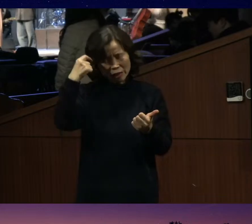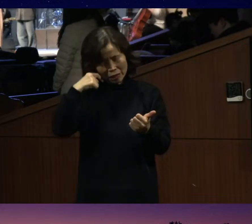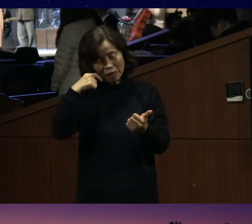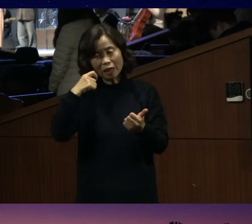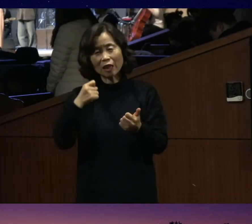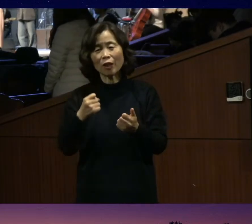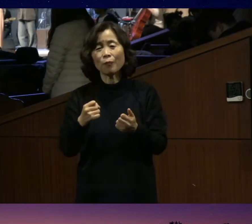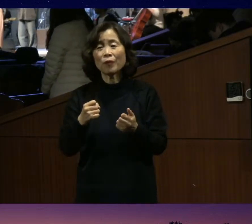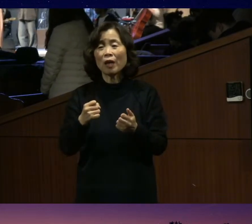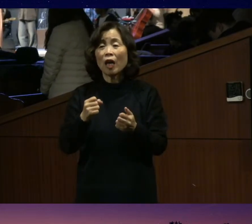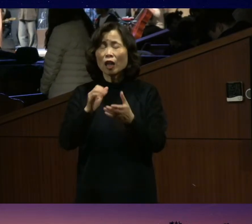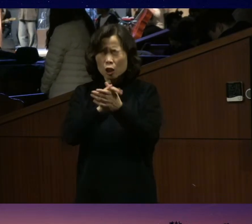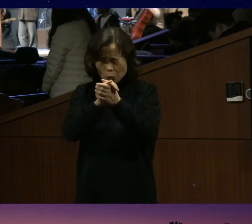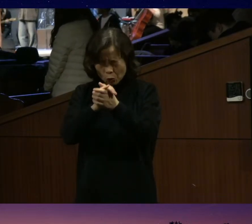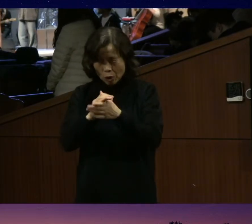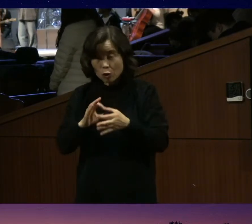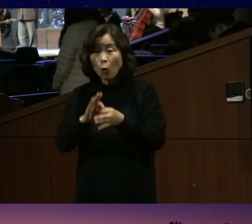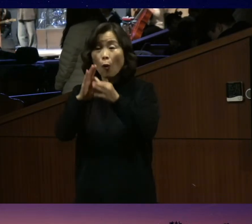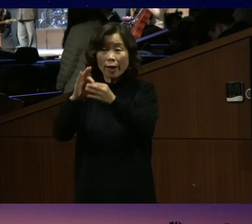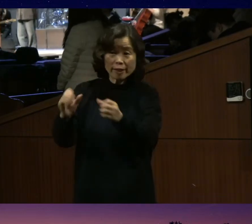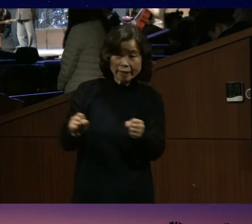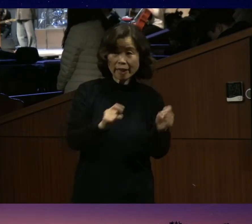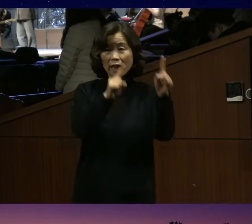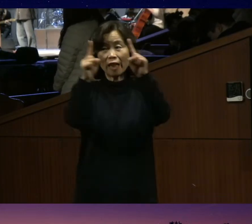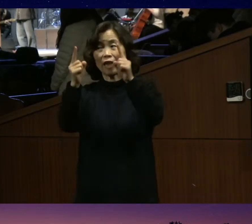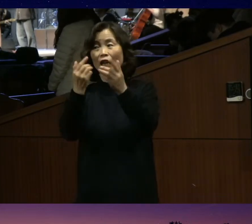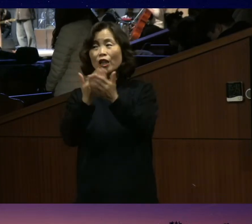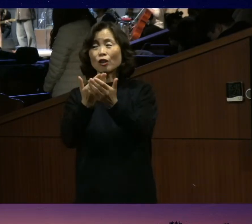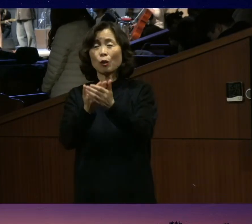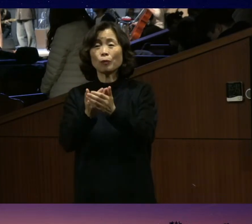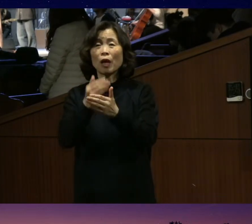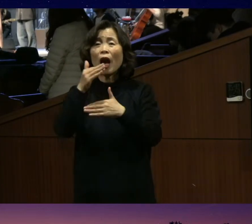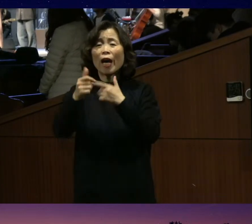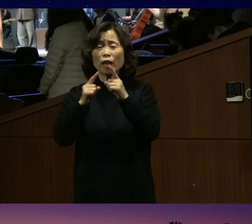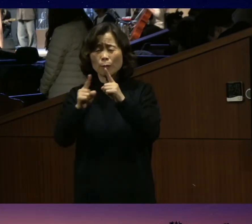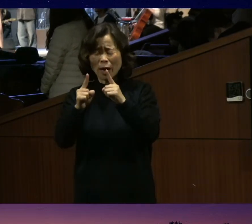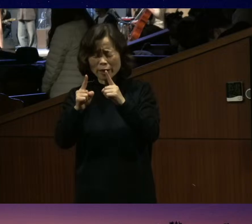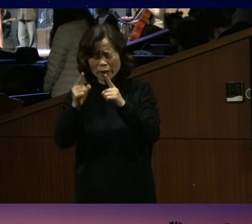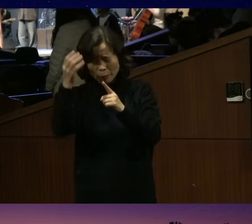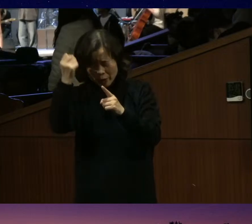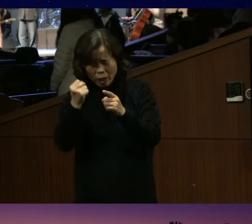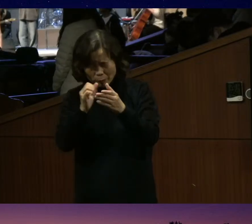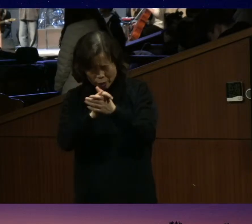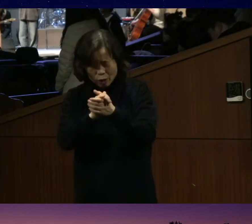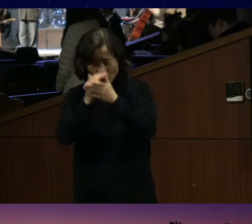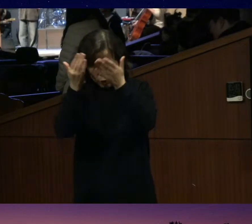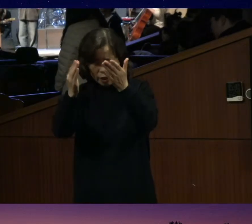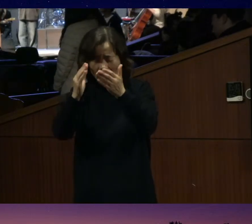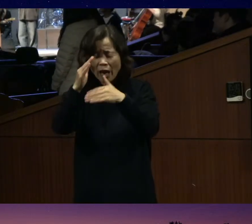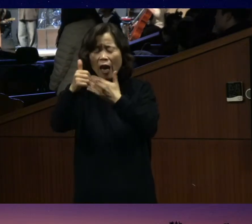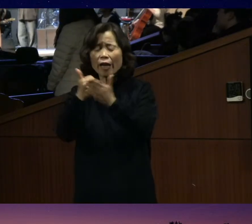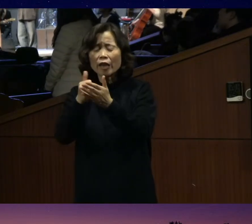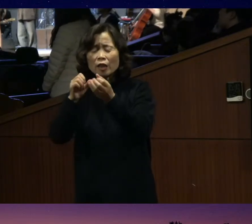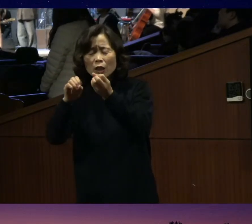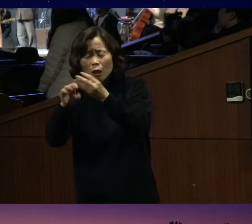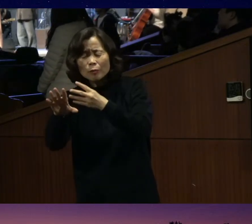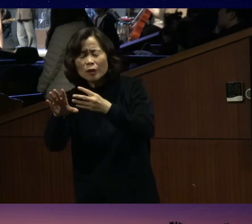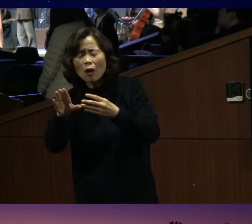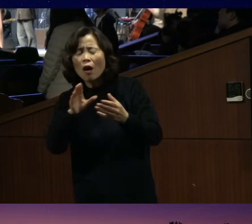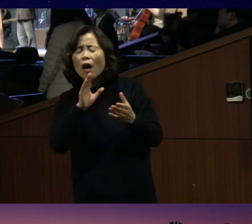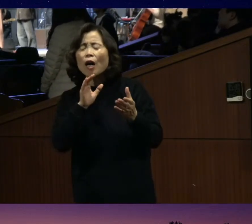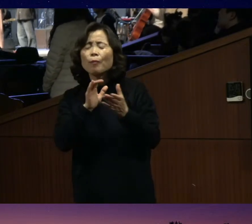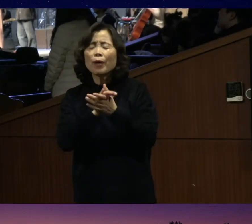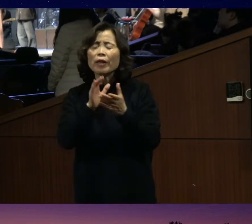사는 역사를 허락하여 주시옵소서. 말씀 붙들고 기도할 때 주의 음성 듣게 하시고, 음성 듣고 끝나지